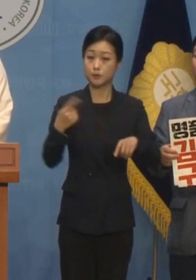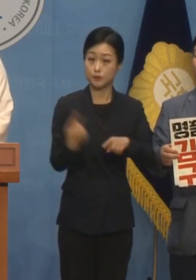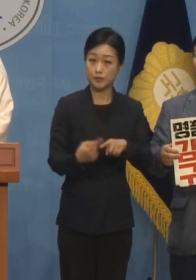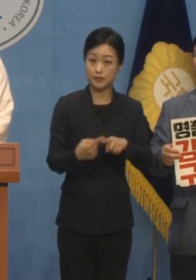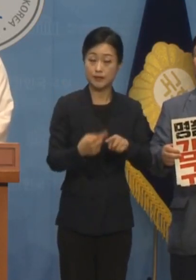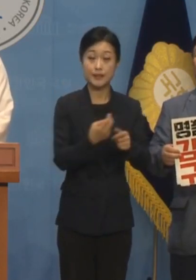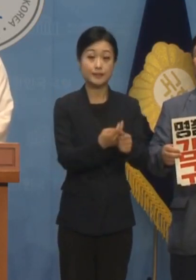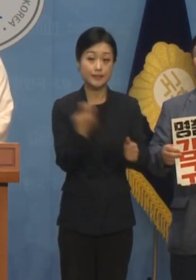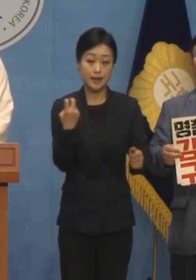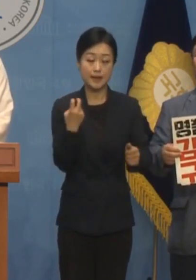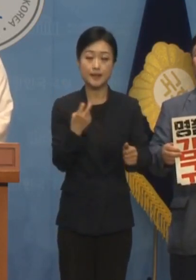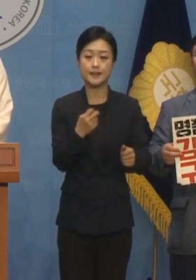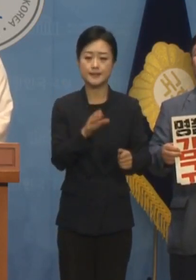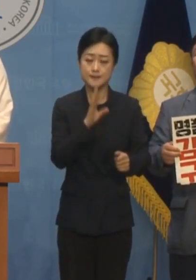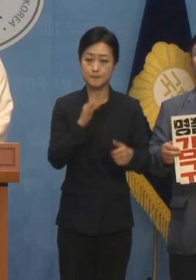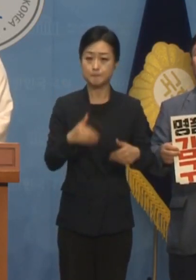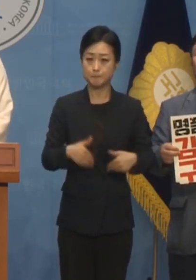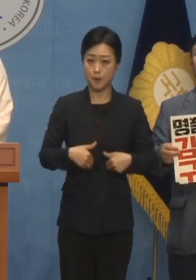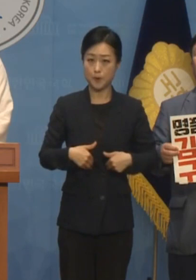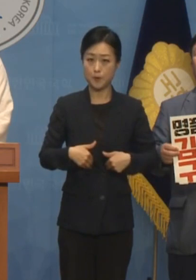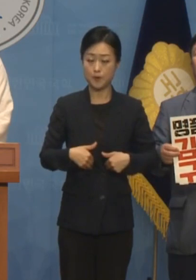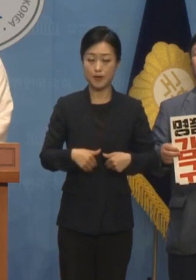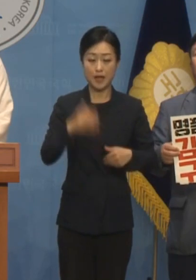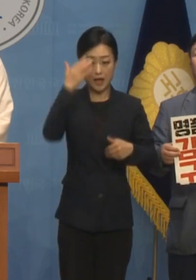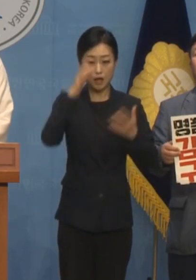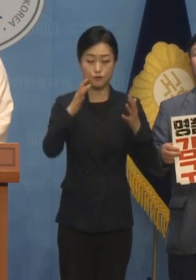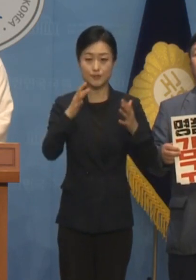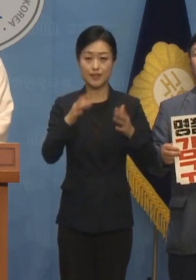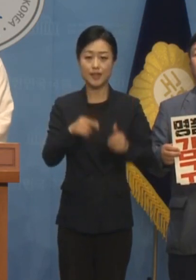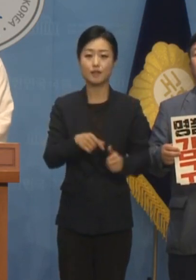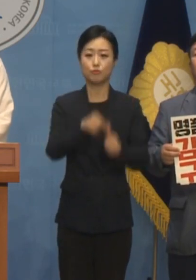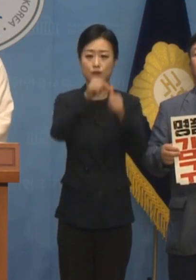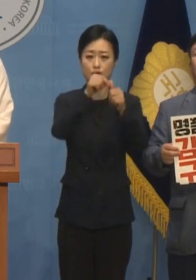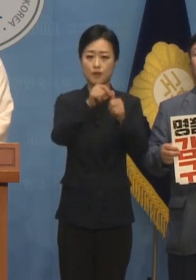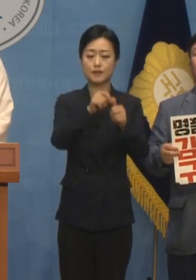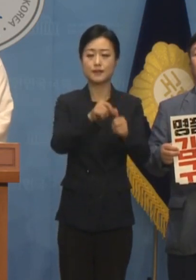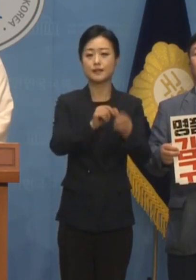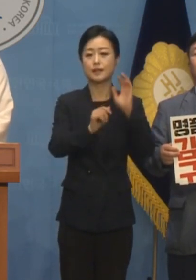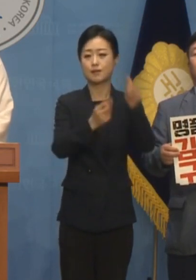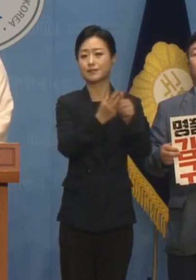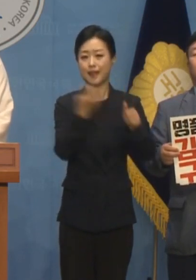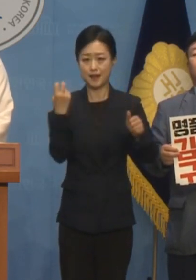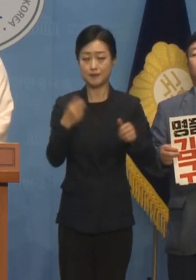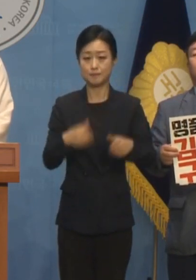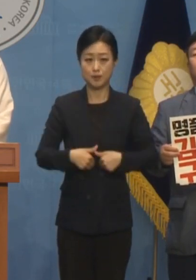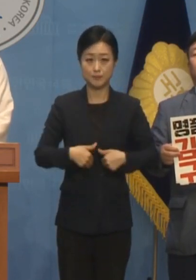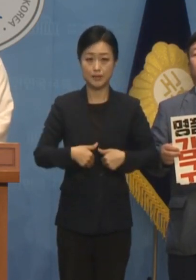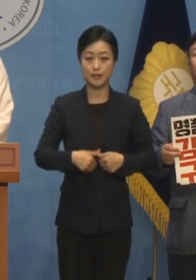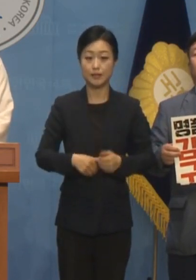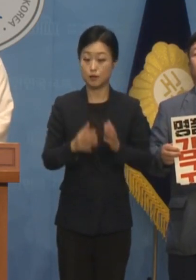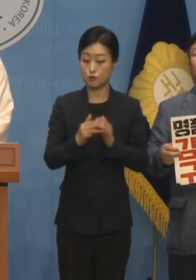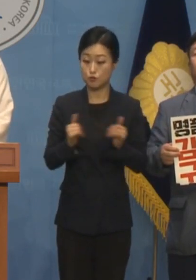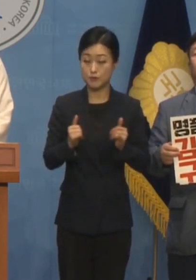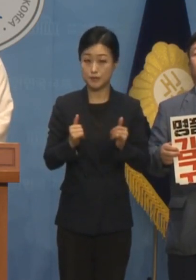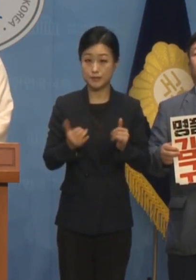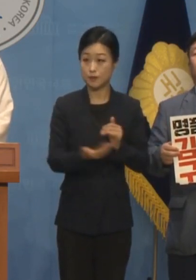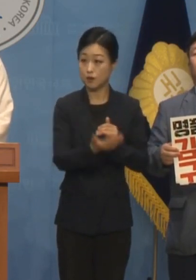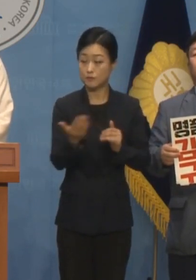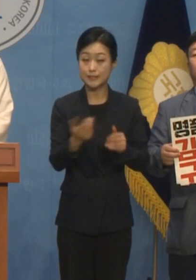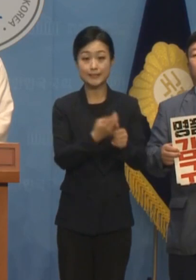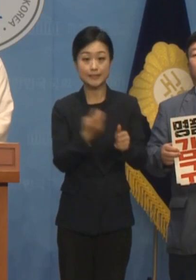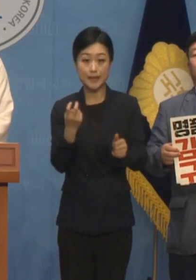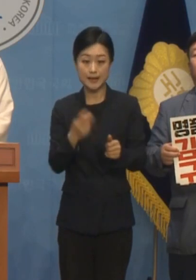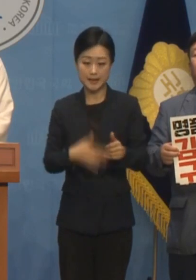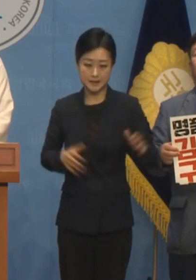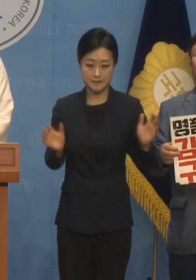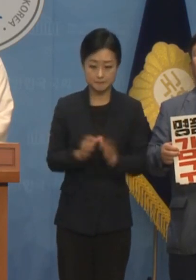탄핵은 유일한 답이며 대한민국이 살아날 마지막 대안입니다. 주권자의 힘으로 탄핵을 구체화,